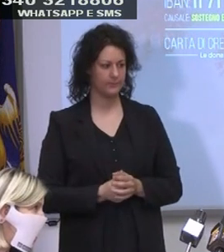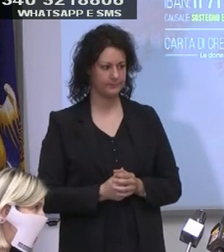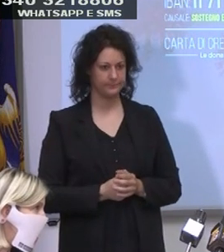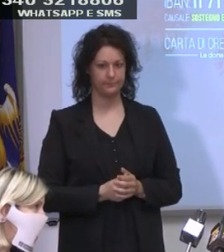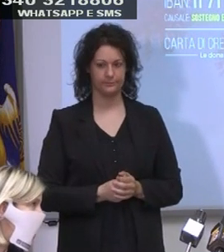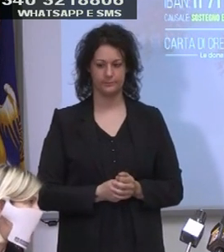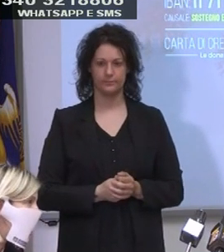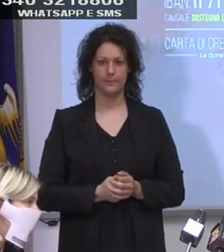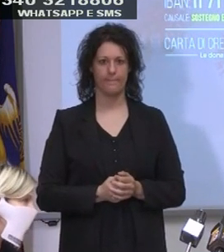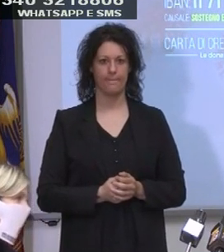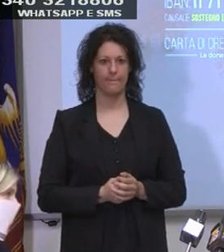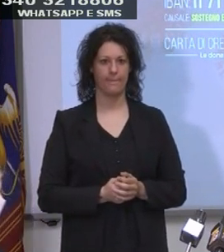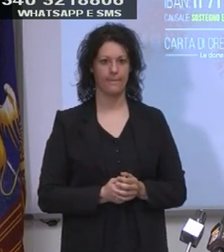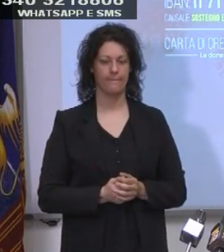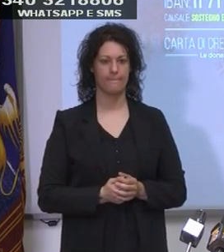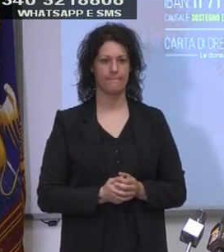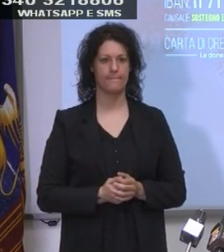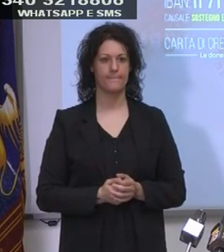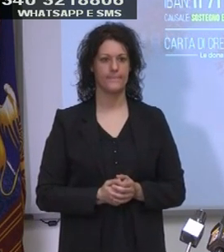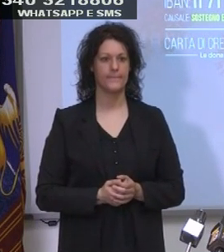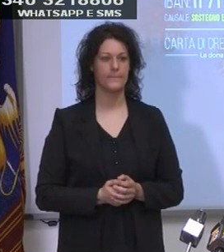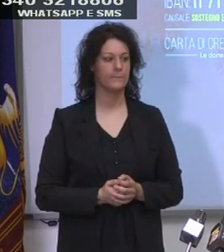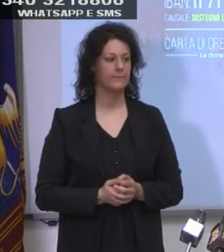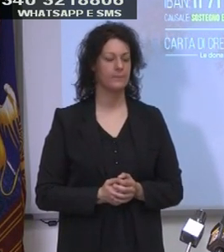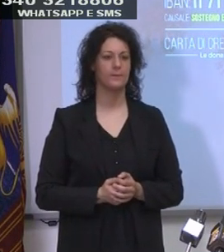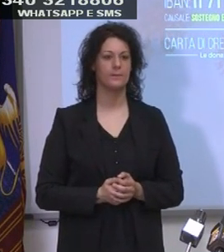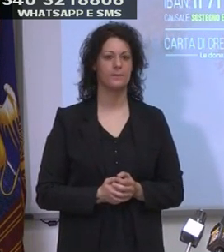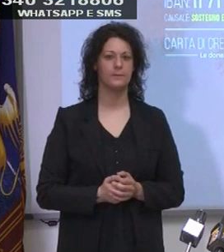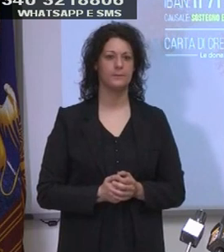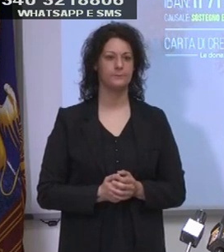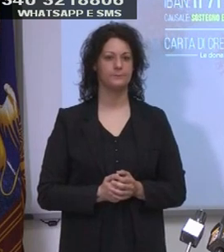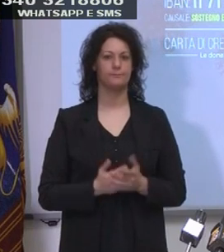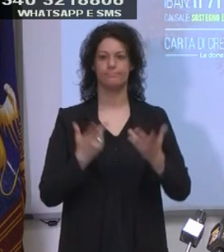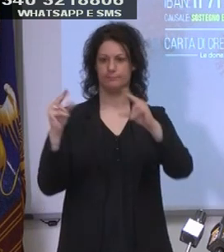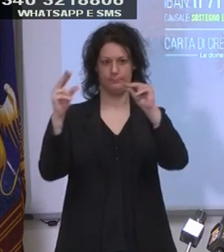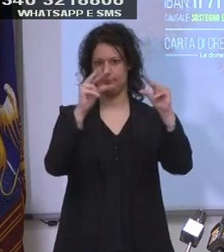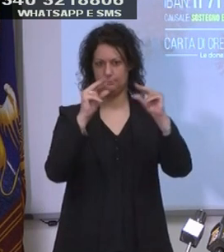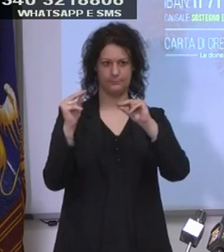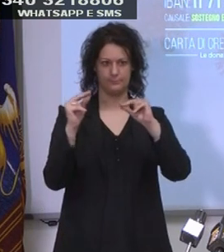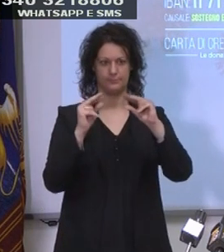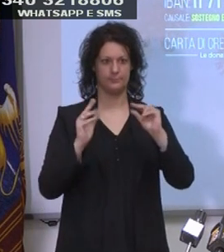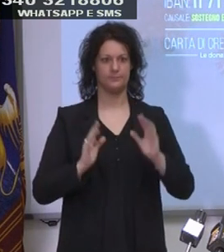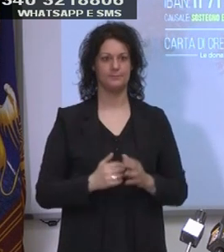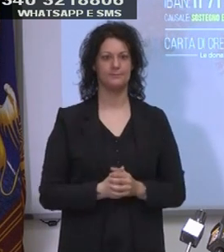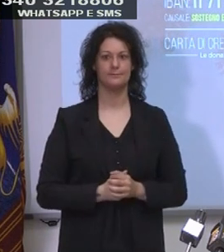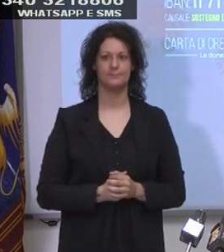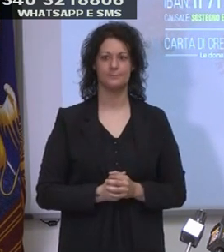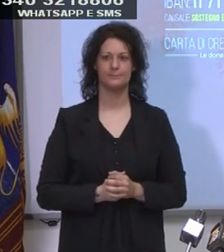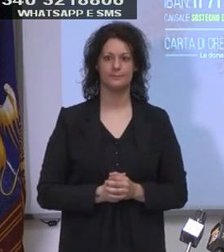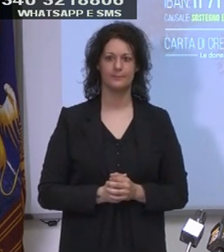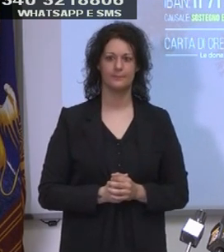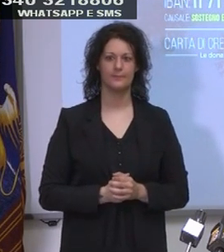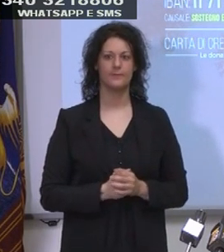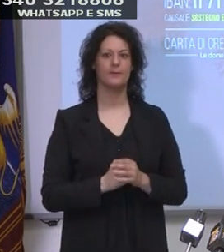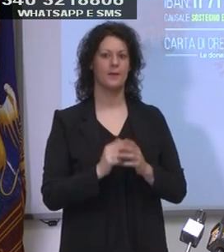sono stati esentati da rischi e coraggi. Sì, ho capito ragazzi, ma la domanda che mi ha fatto non era così. Allora la formula